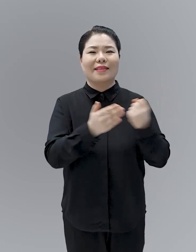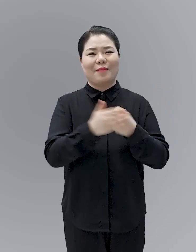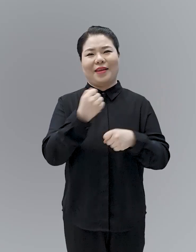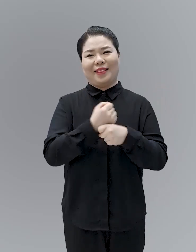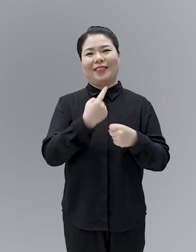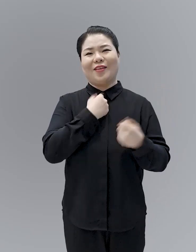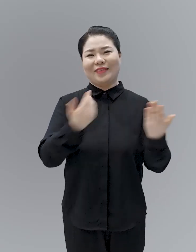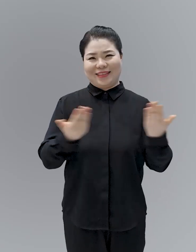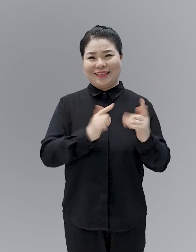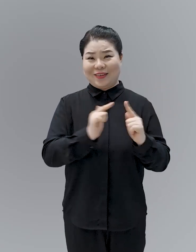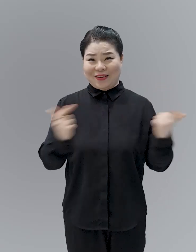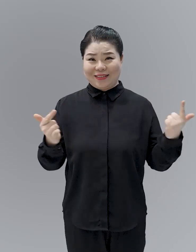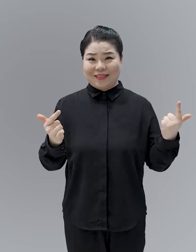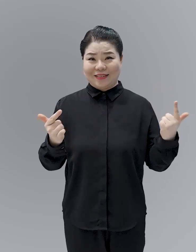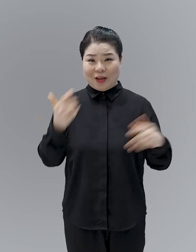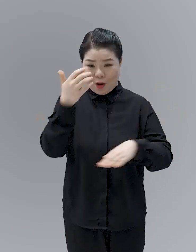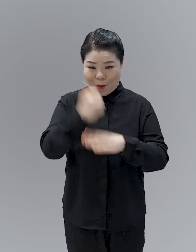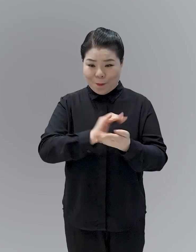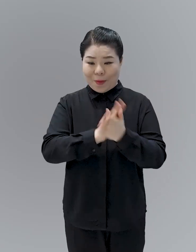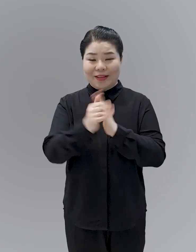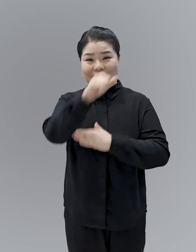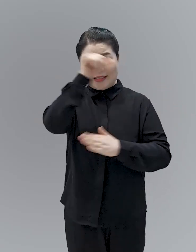읽고 달라지는 인생의 풍경.